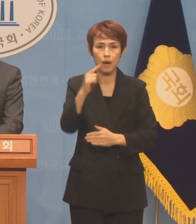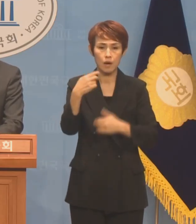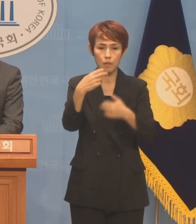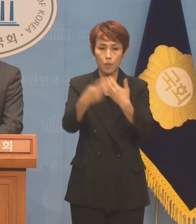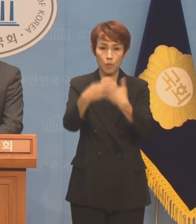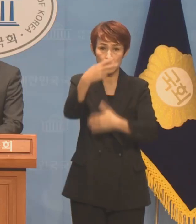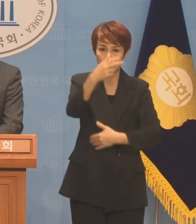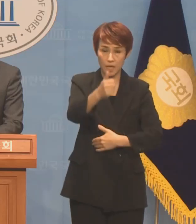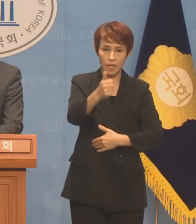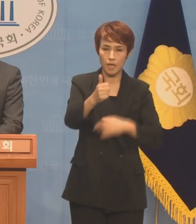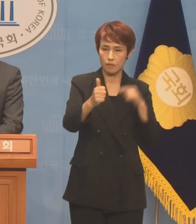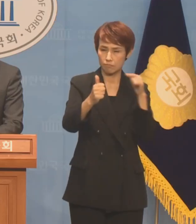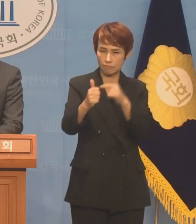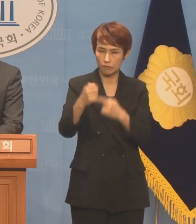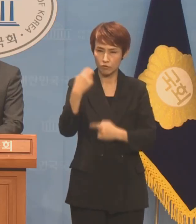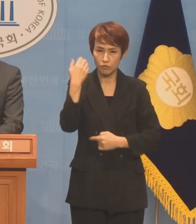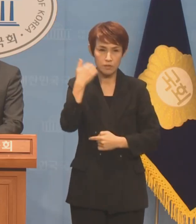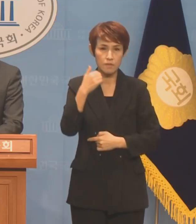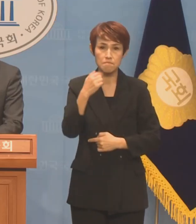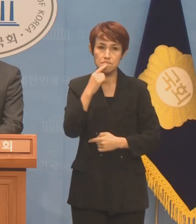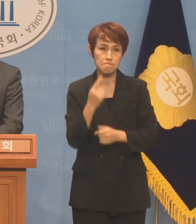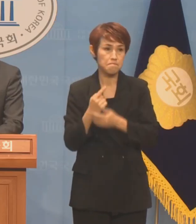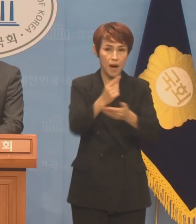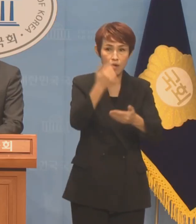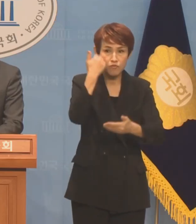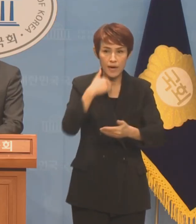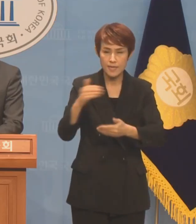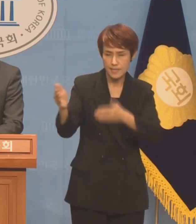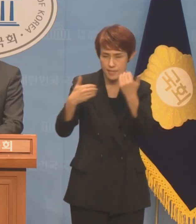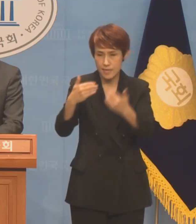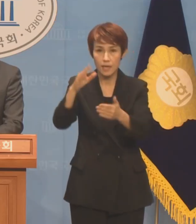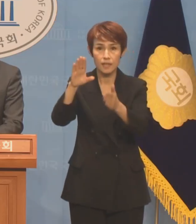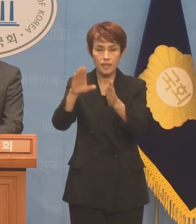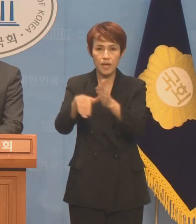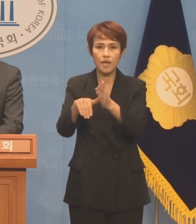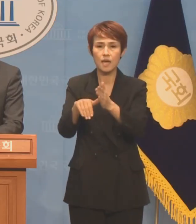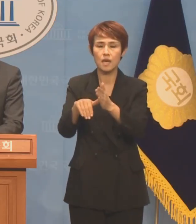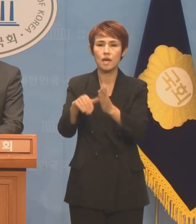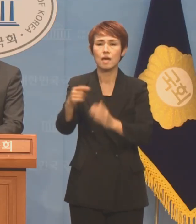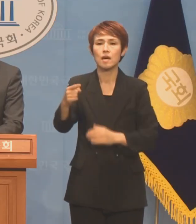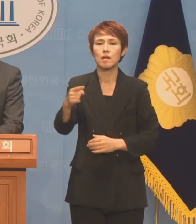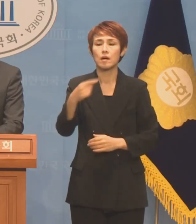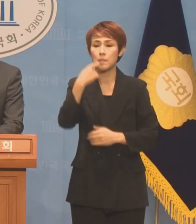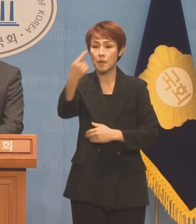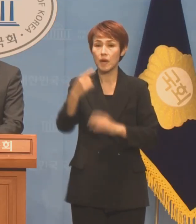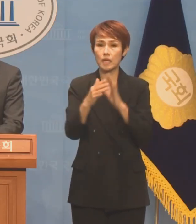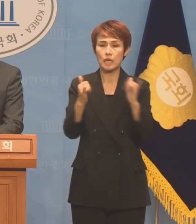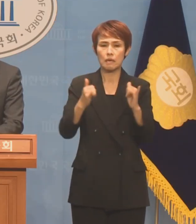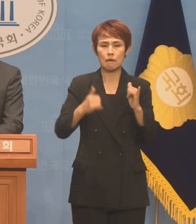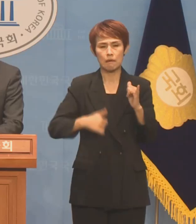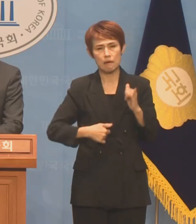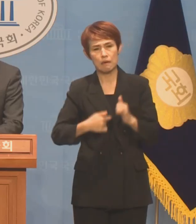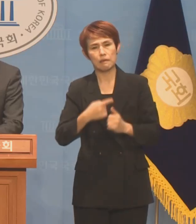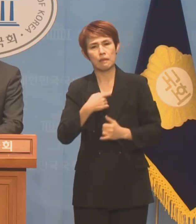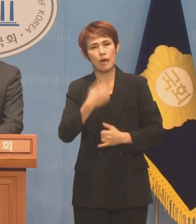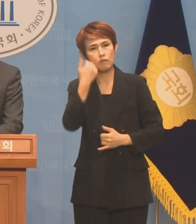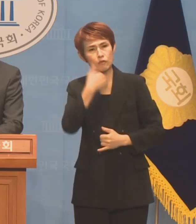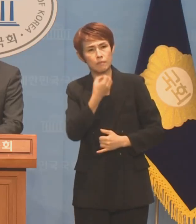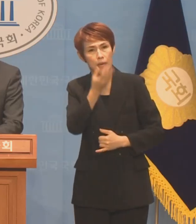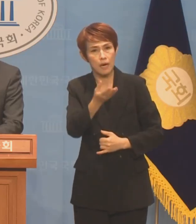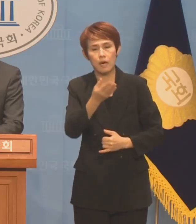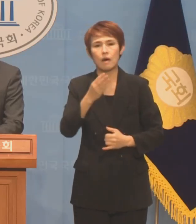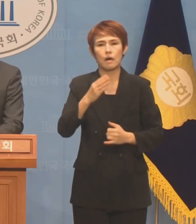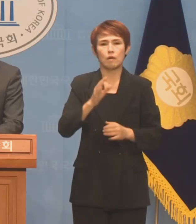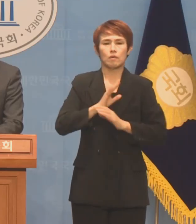원장이 강압적인 색출에 나서 제보자가 양심 고백을 하는 것조차 극도로 두려워했습니다.